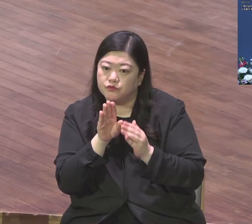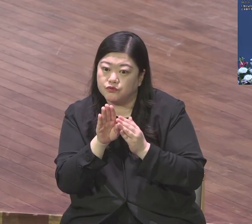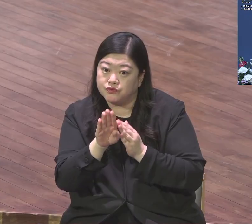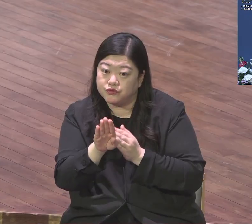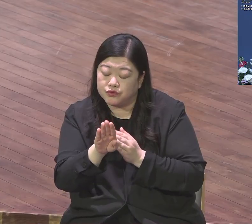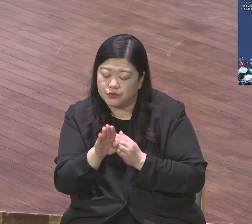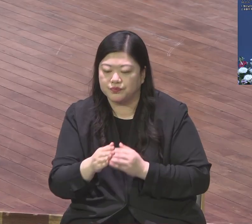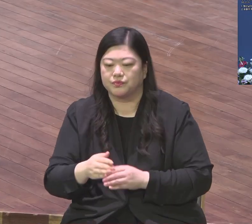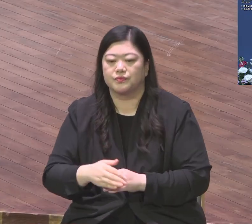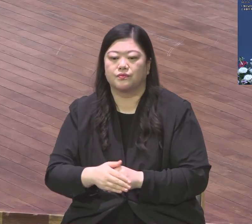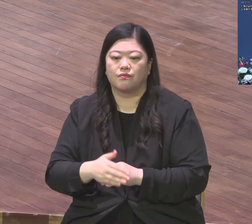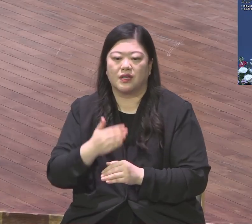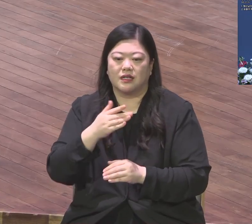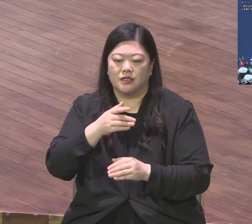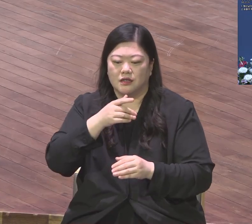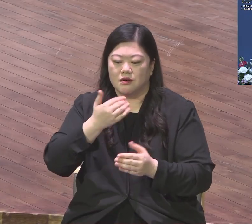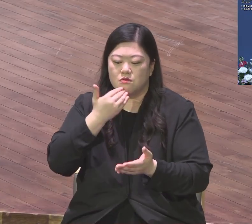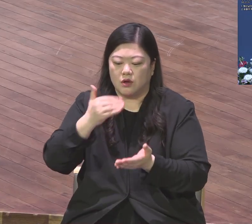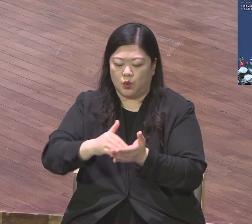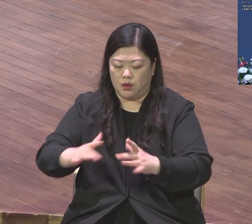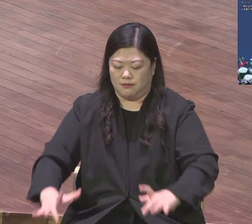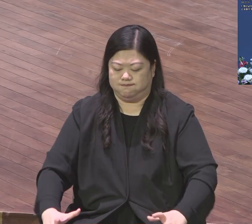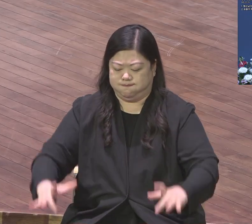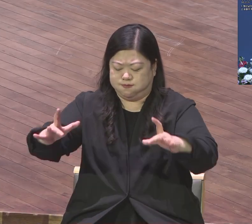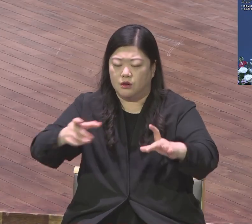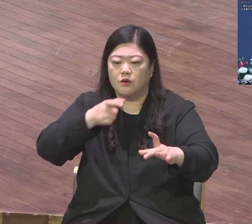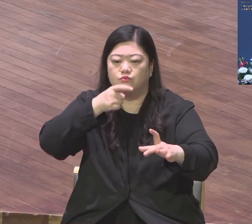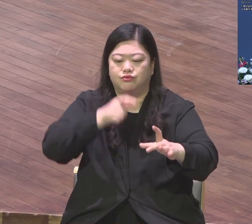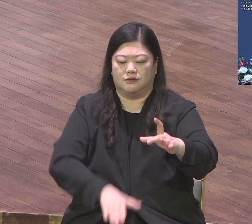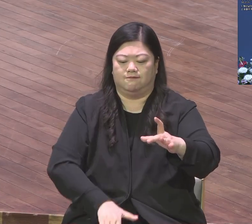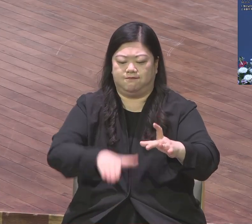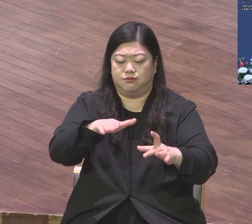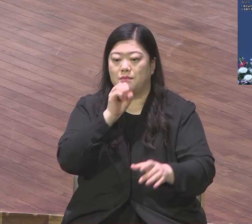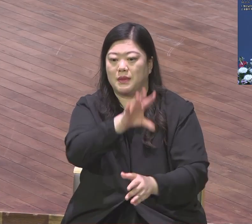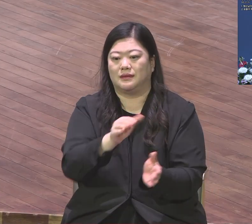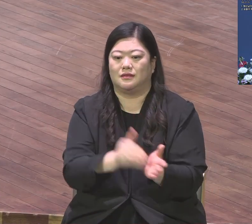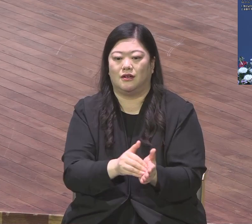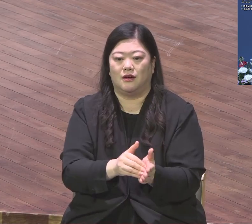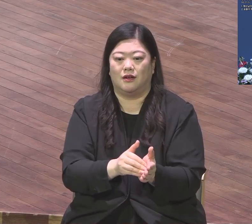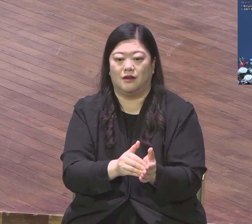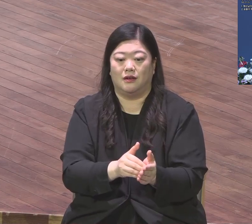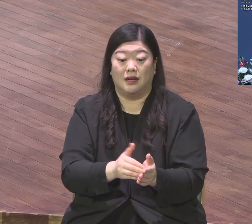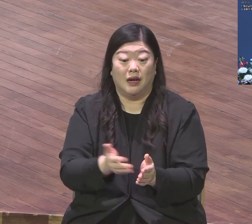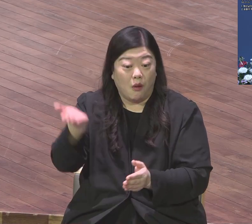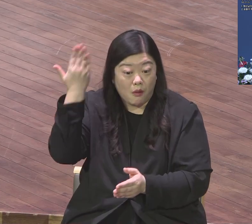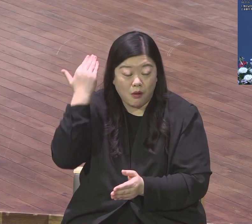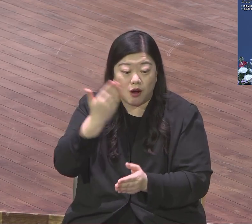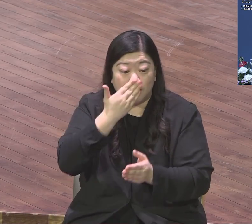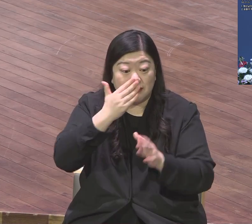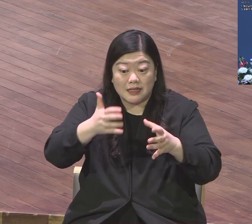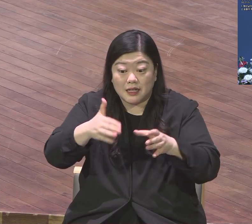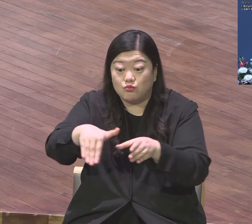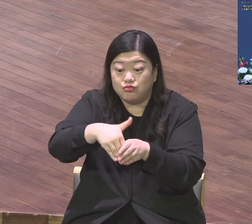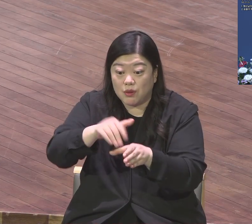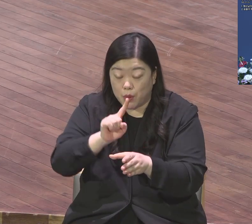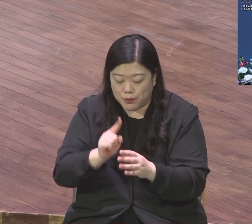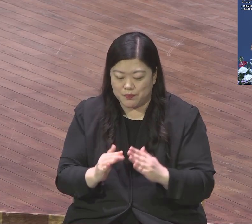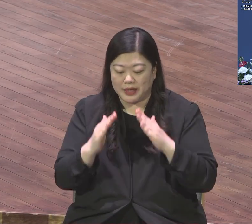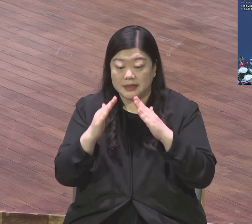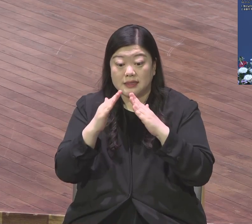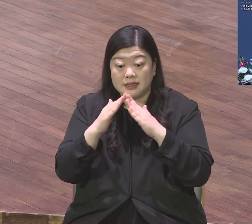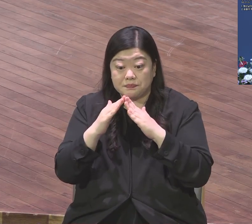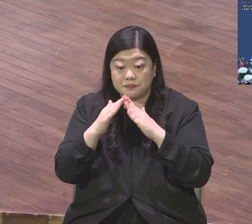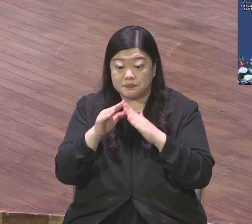유대인들 집에는요 유대 결례 예식을 따라서 마당 구석에 항아리가 있어요. 항아리에 있고 물이 채워져